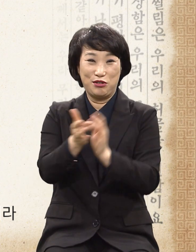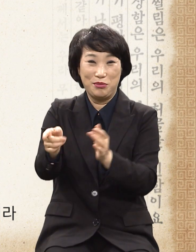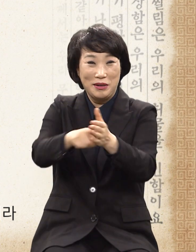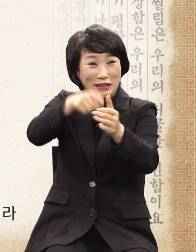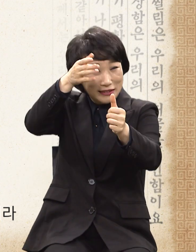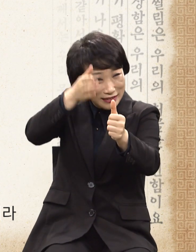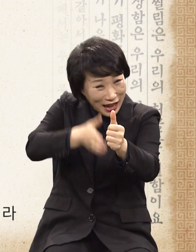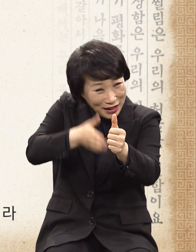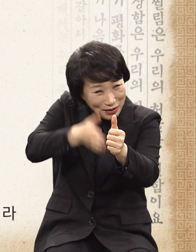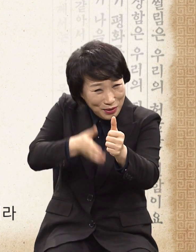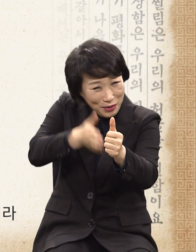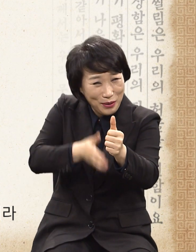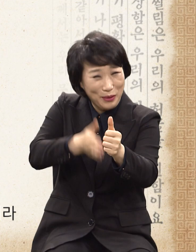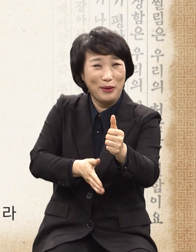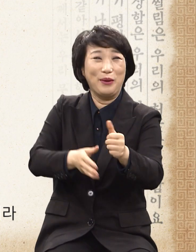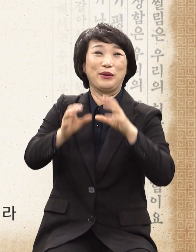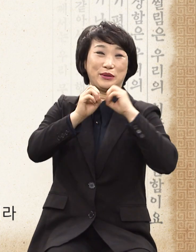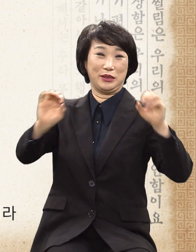믿으세요.